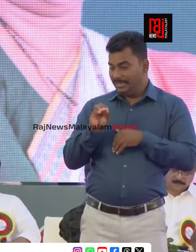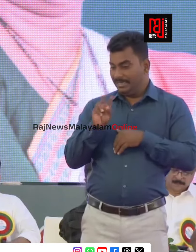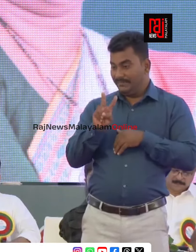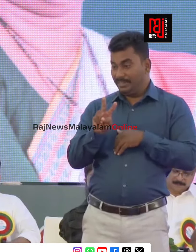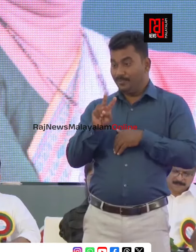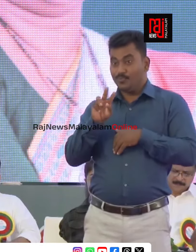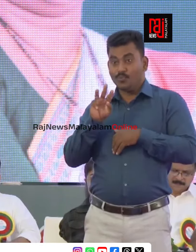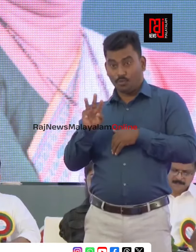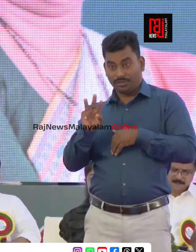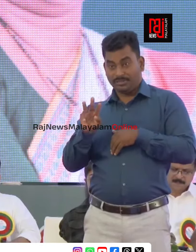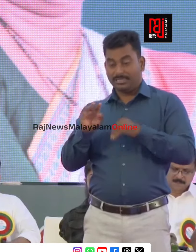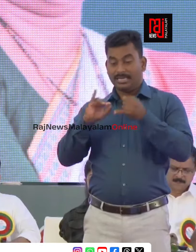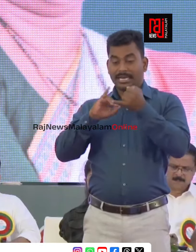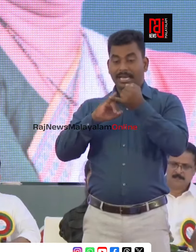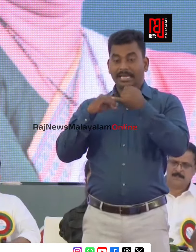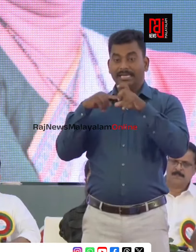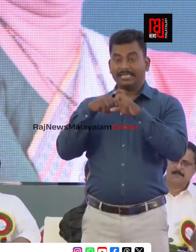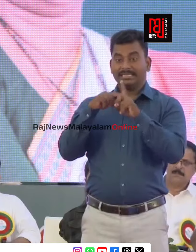2023 സെപ്റ്റംബർ വരെ